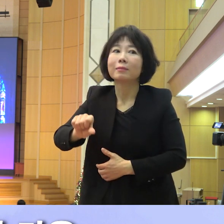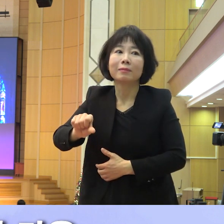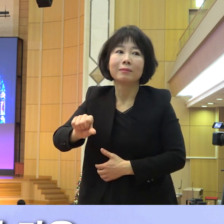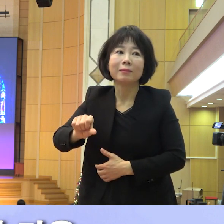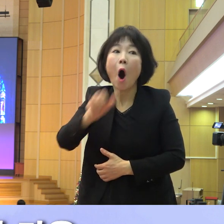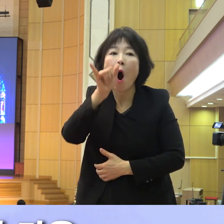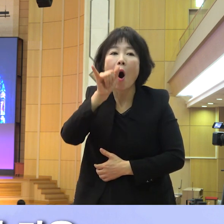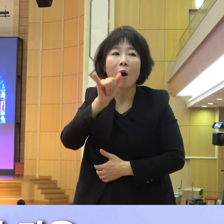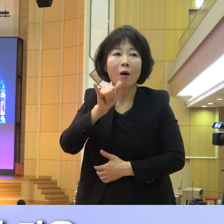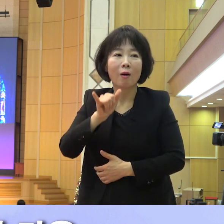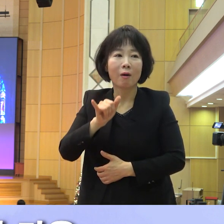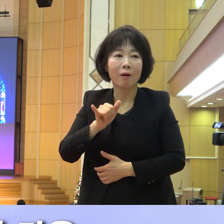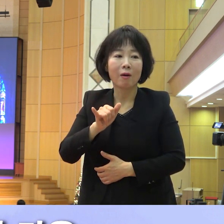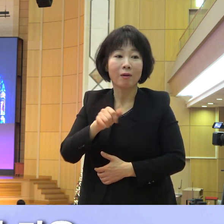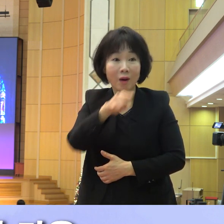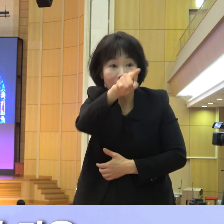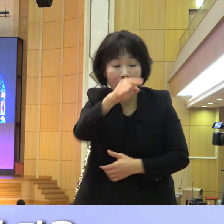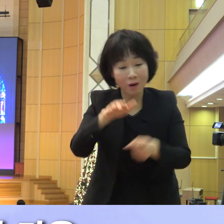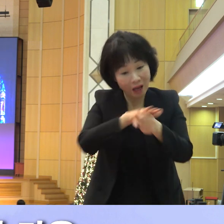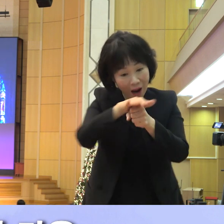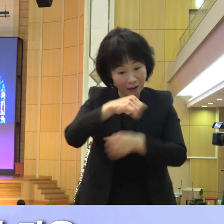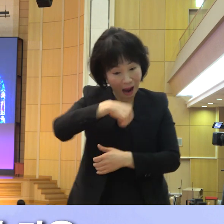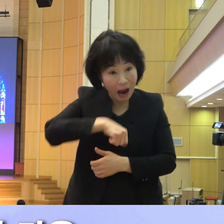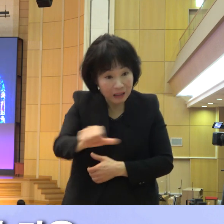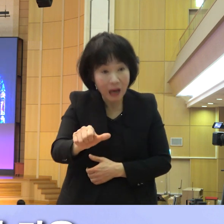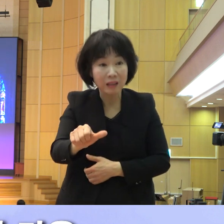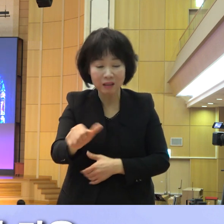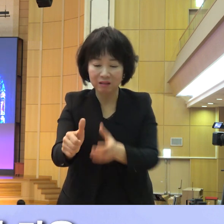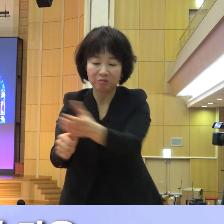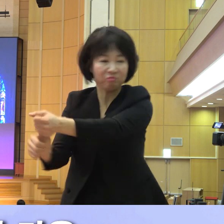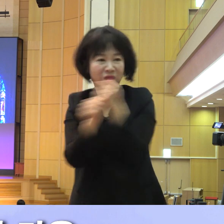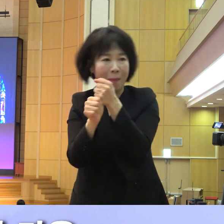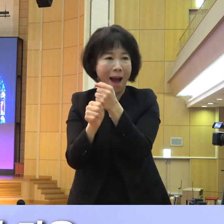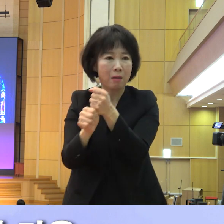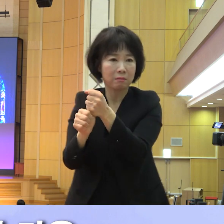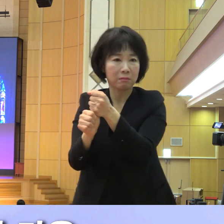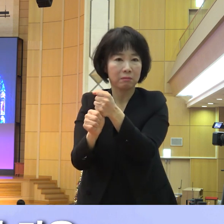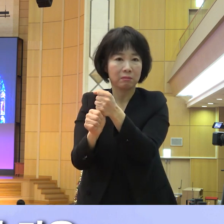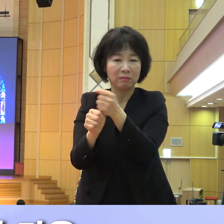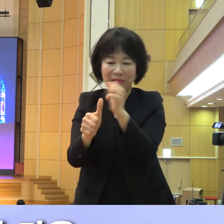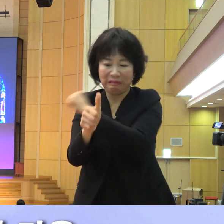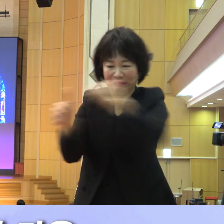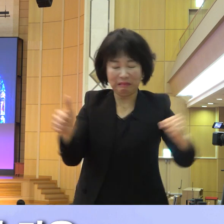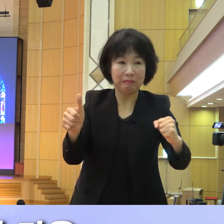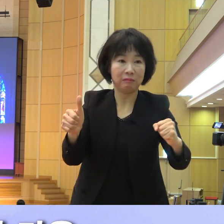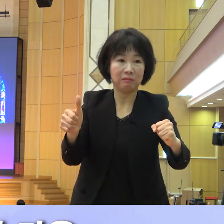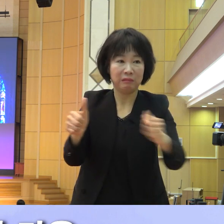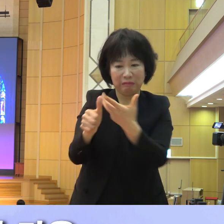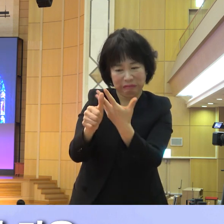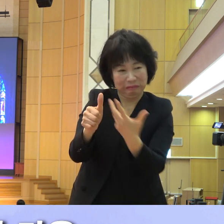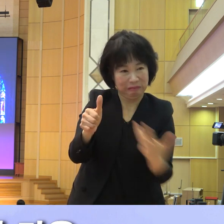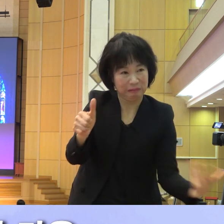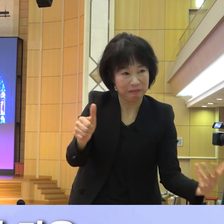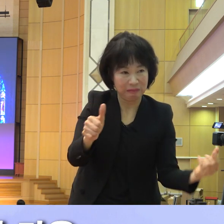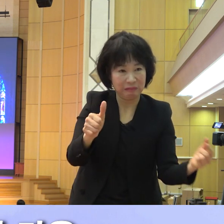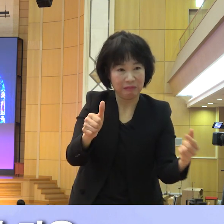하나님 제단, 즉 모리아산에 데려다가 하나님 앞에 번제로 드리라는